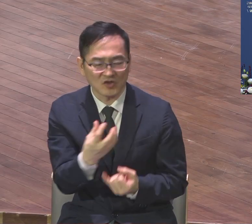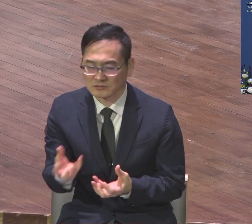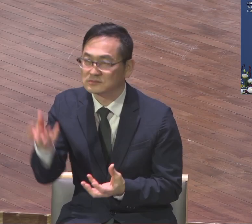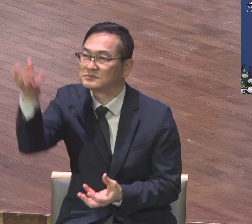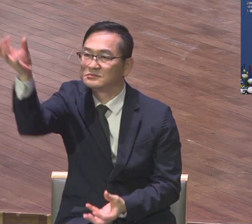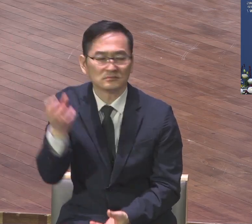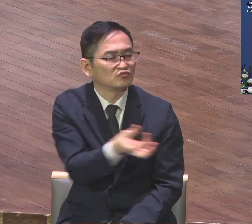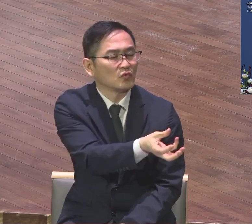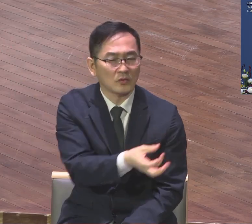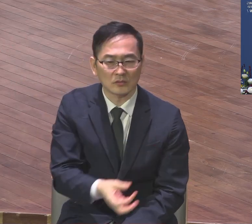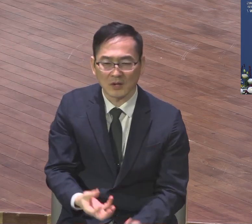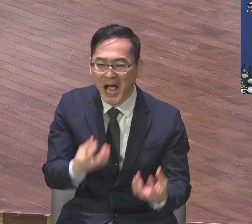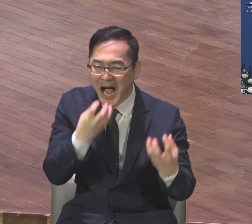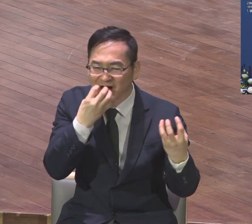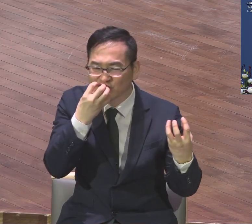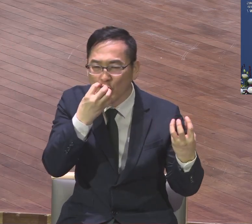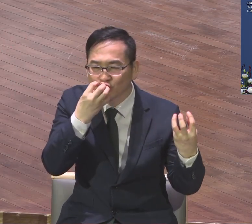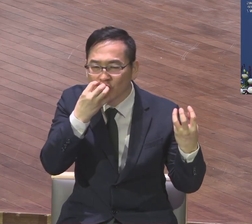약속을 파기시켜 버렸어요.